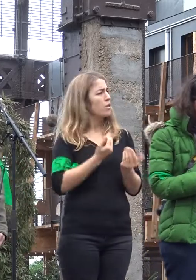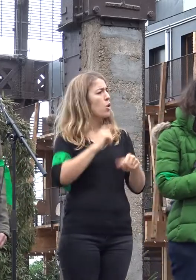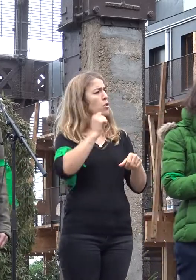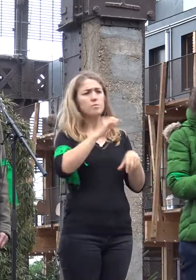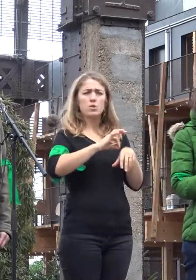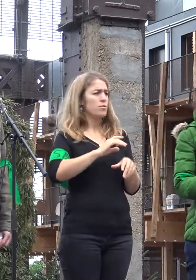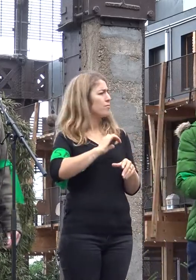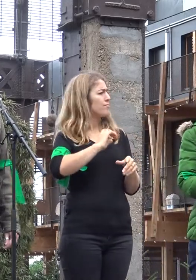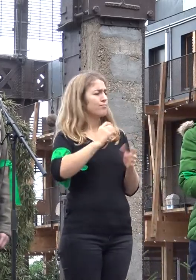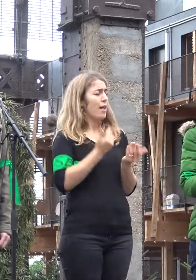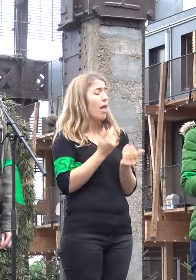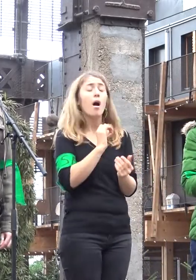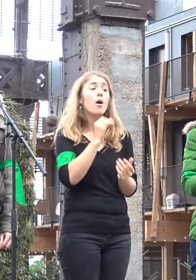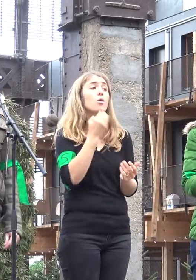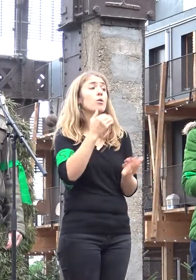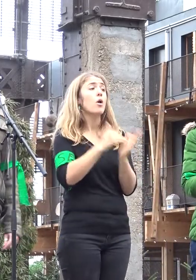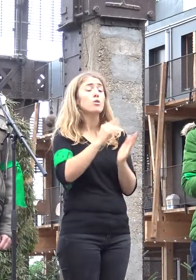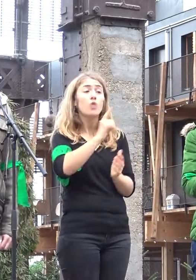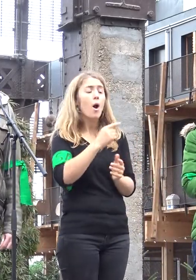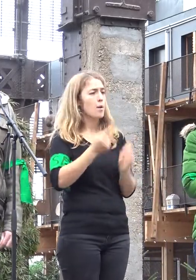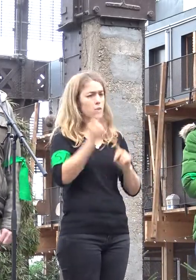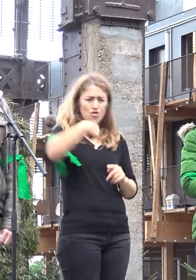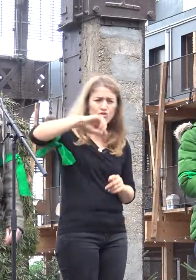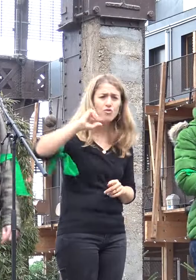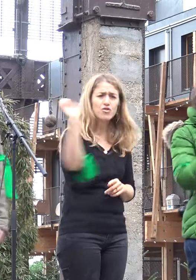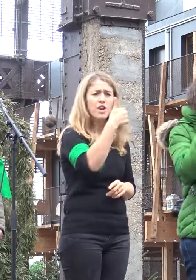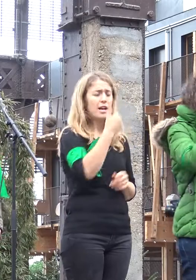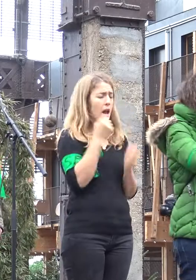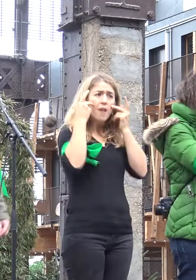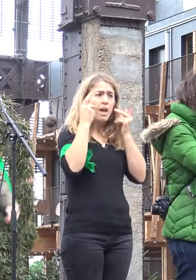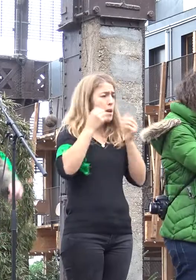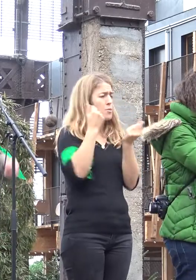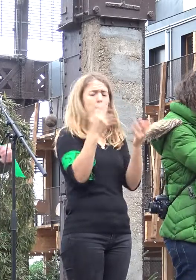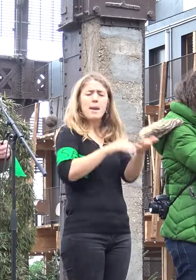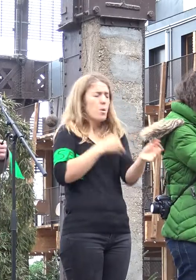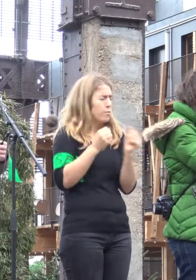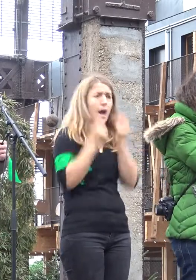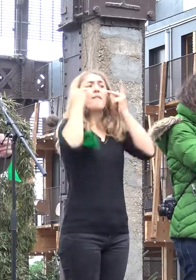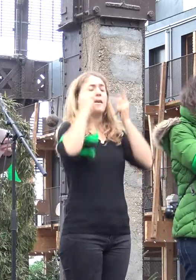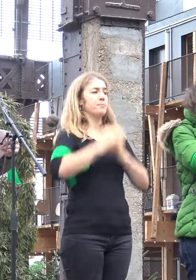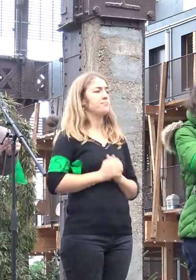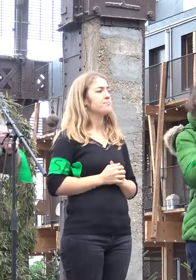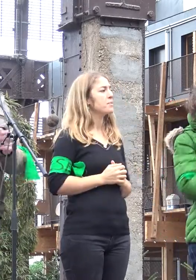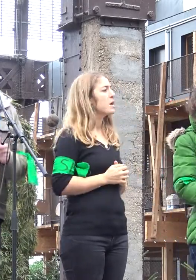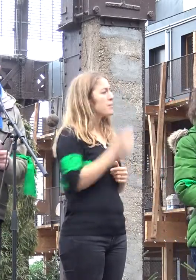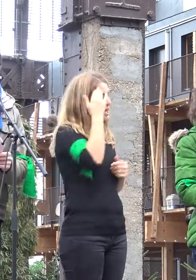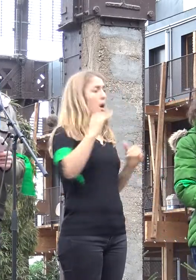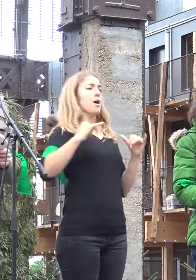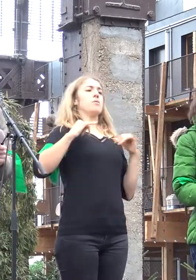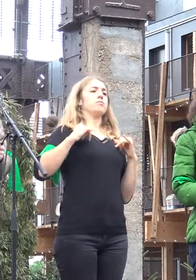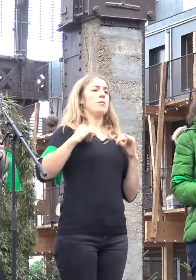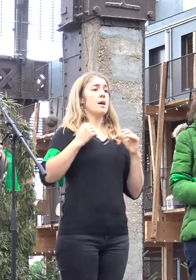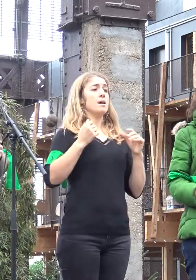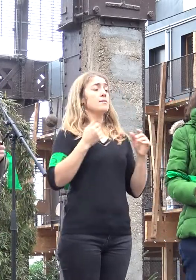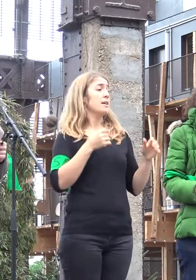plus. C'est à nous, toutes et nous tous, de nous réveiller par millions. L'inaction climatique est un